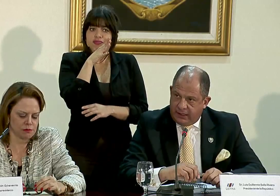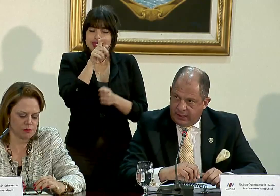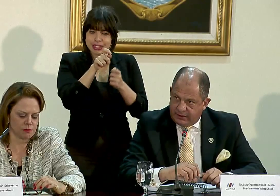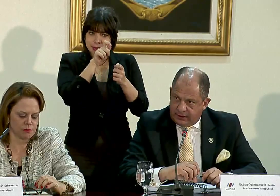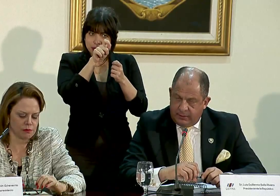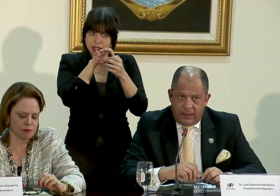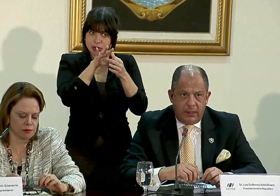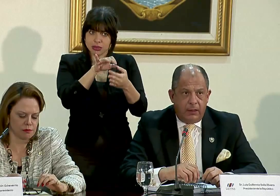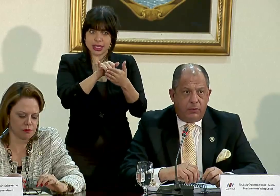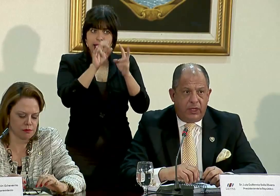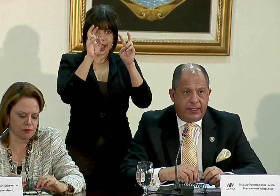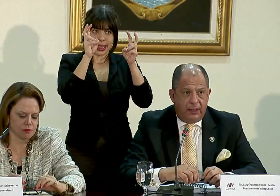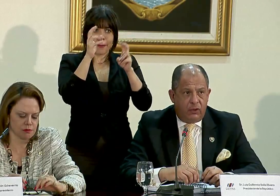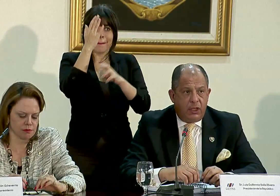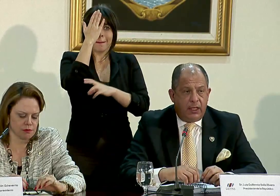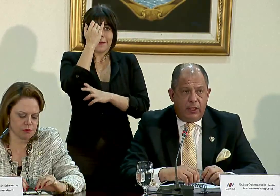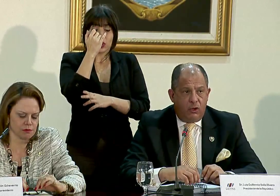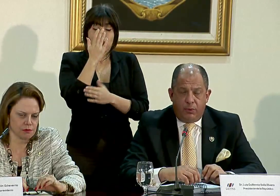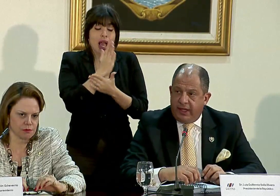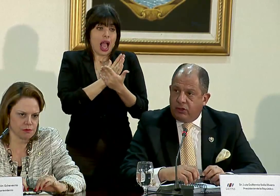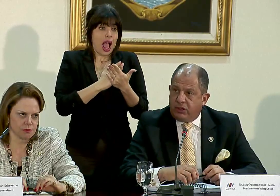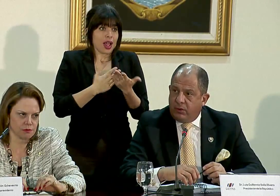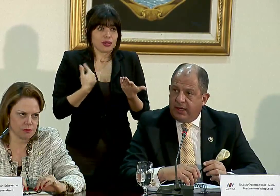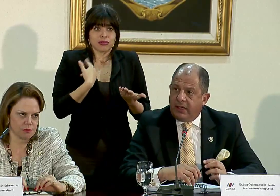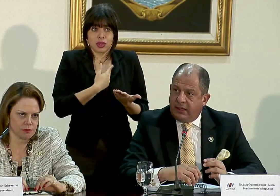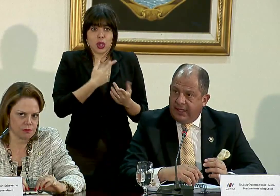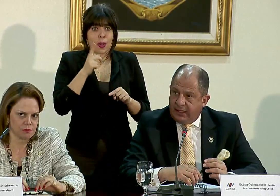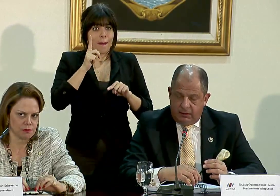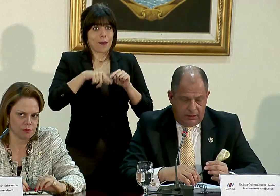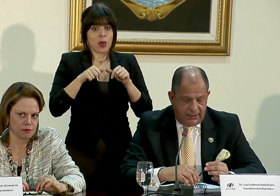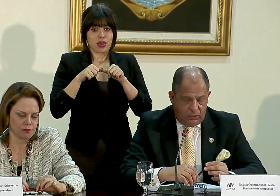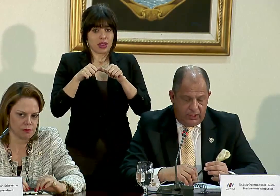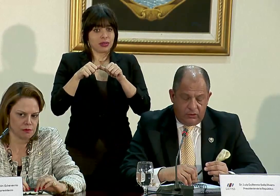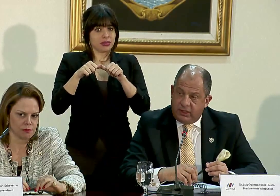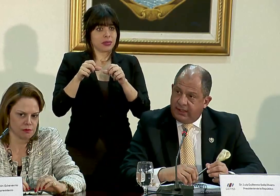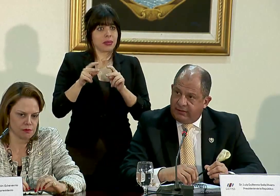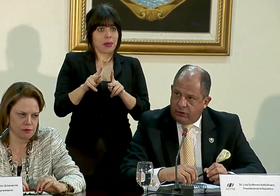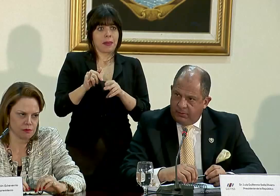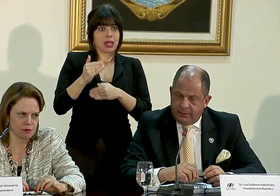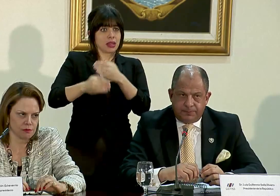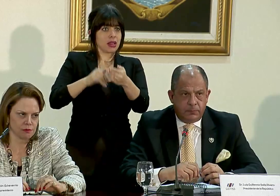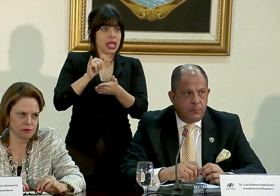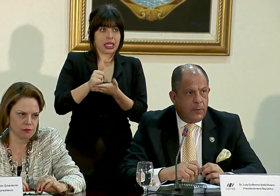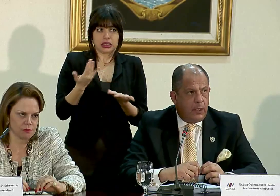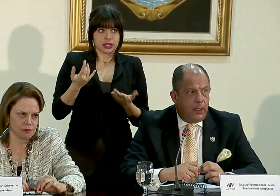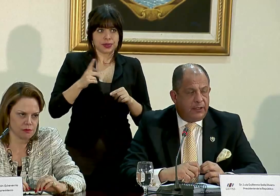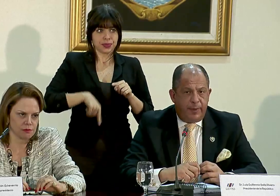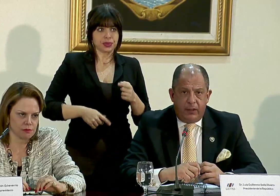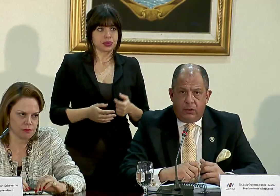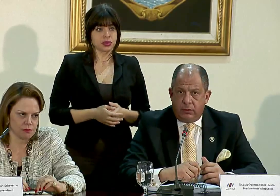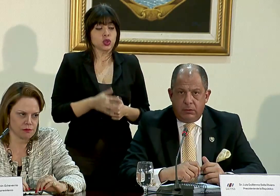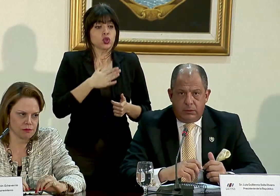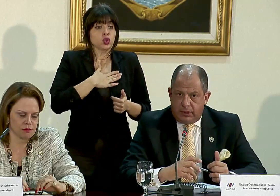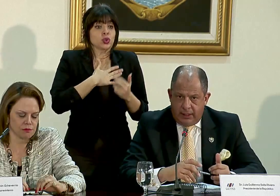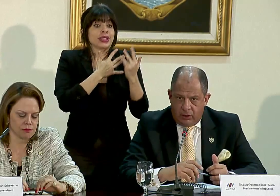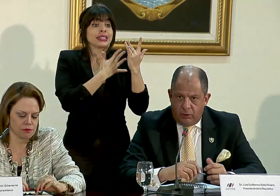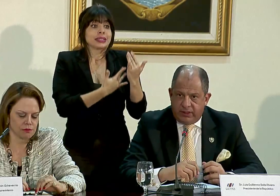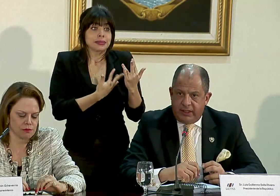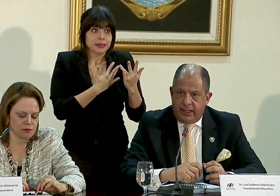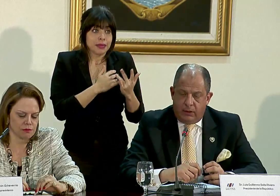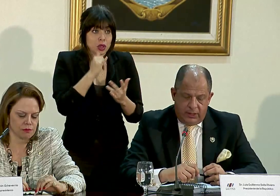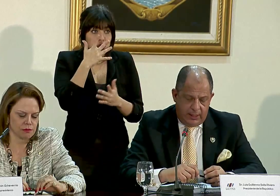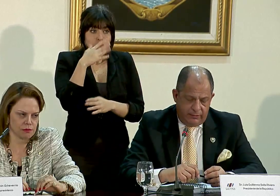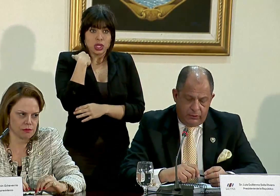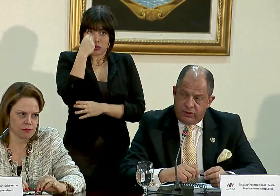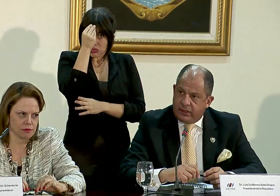específica a este tema porque es algo que no puede continuar desarrollándose de esa forma espero tal y